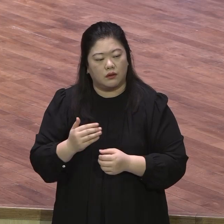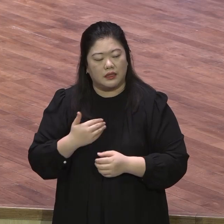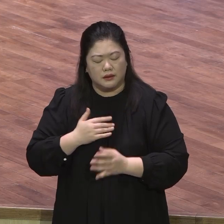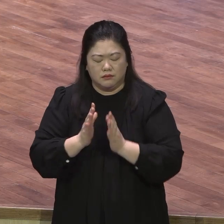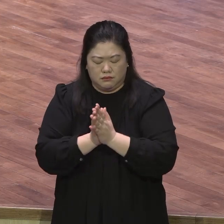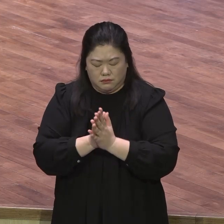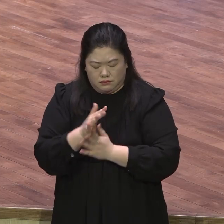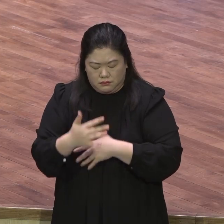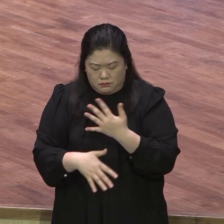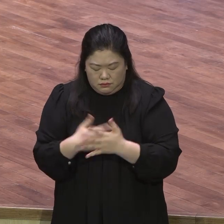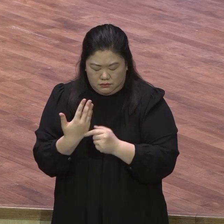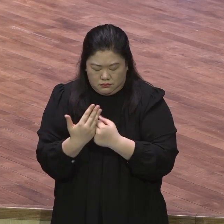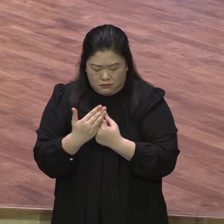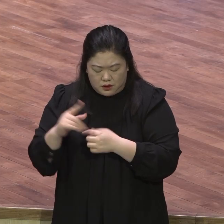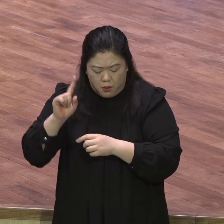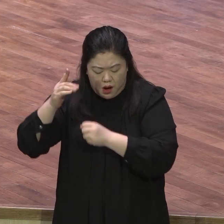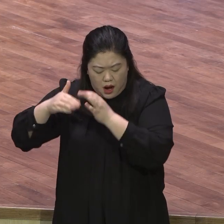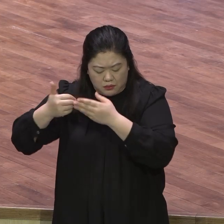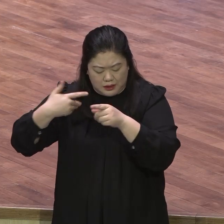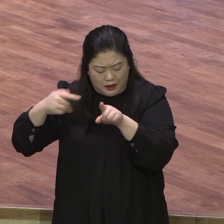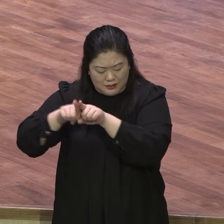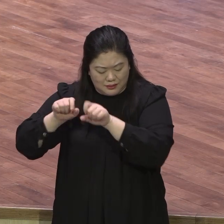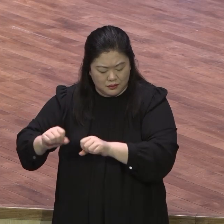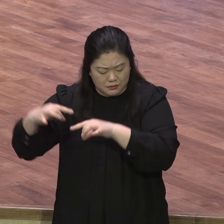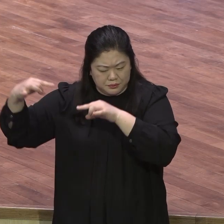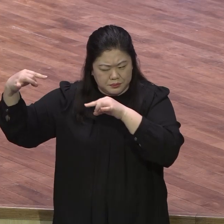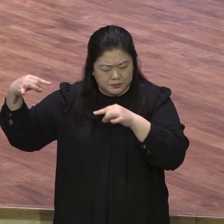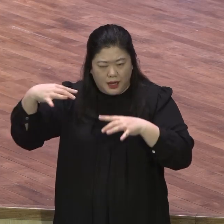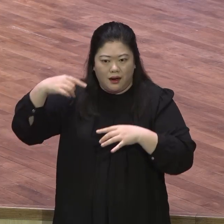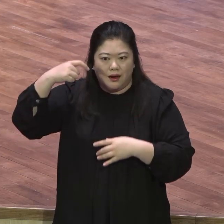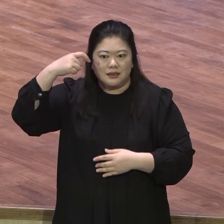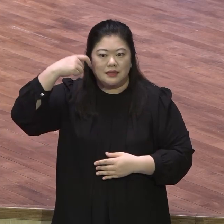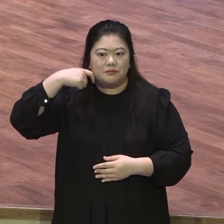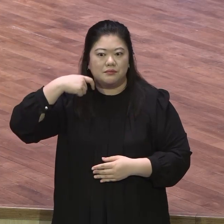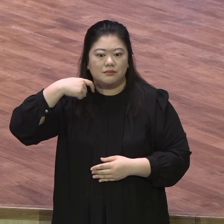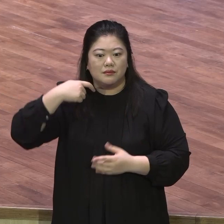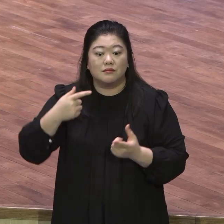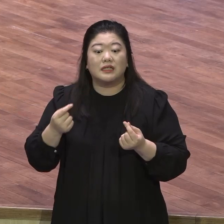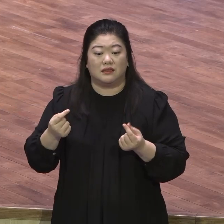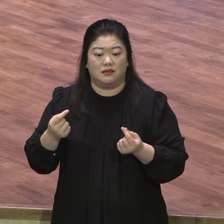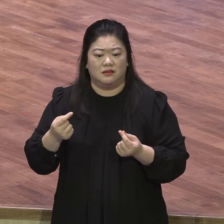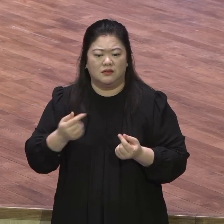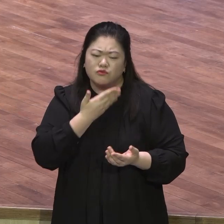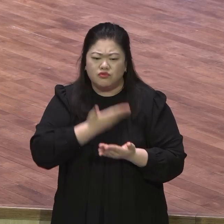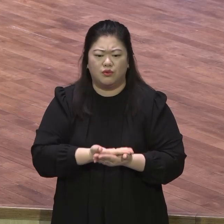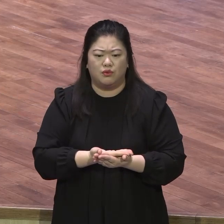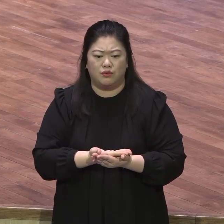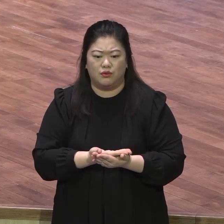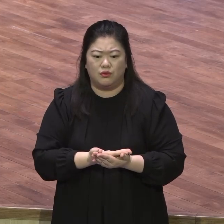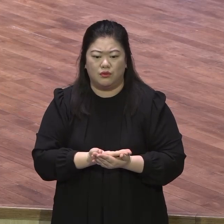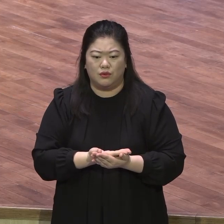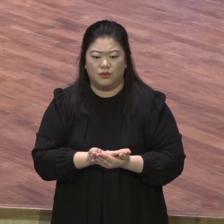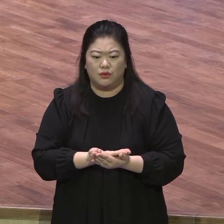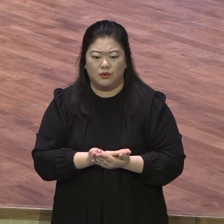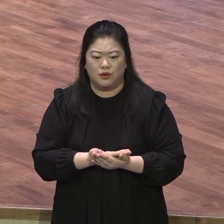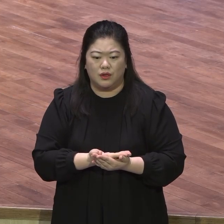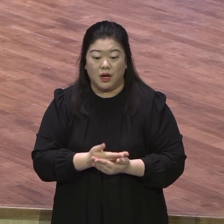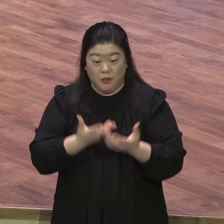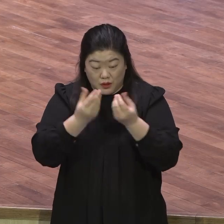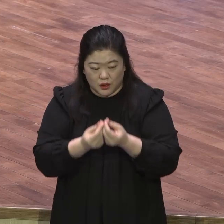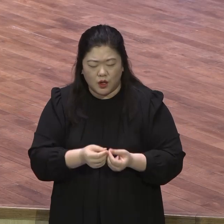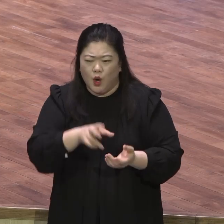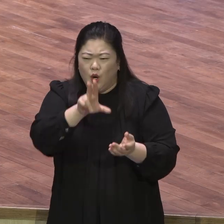하나님은 그렇게 우리를 사랑하세요. 우리의 기도를 우리의 대화를 하기를 원하세요. 뭐 이렇게 막 어려운 일이